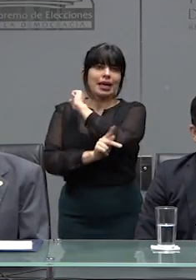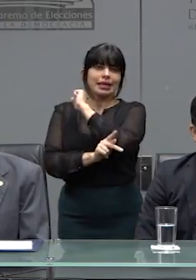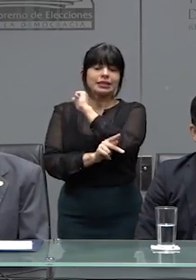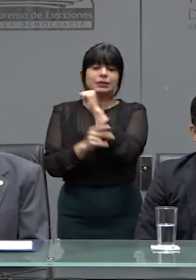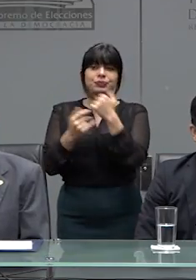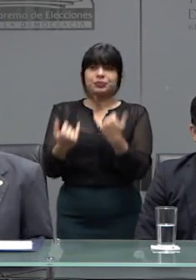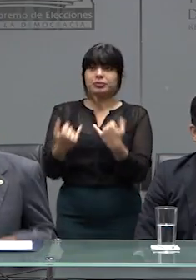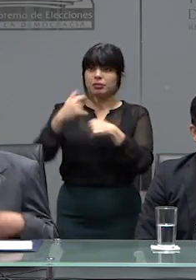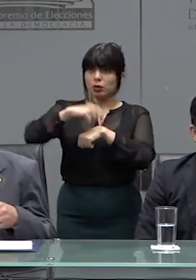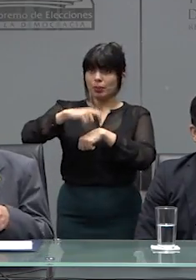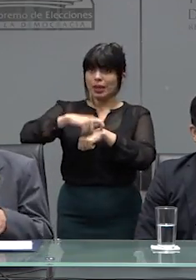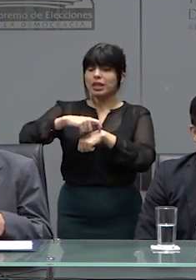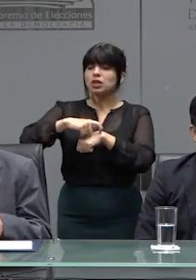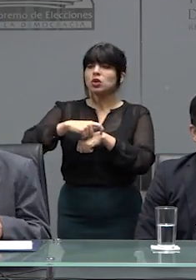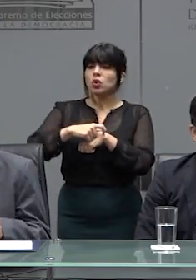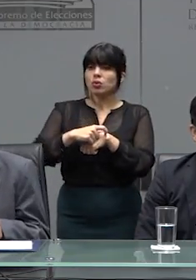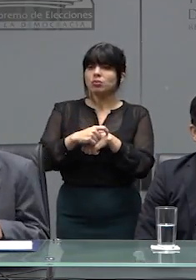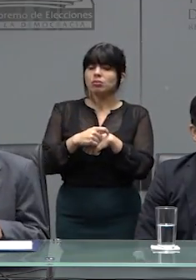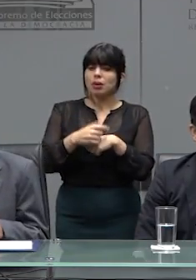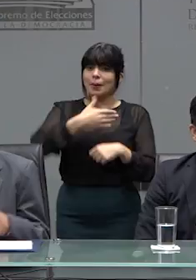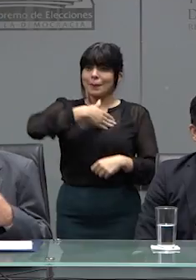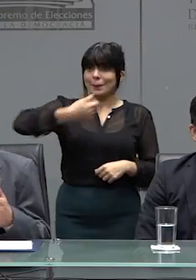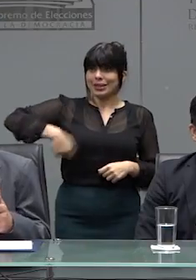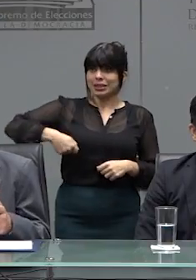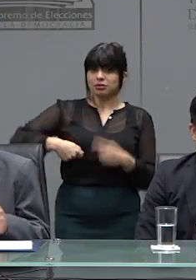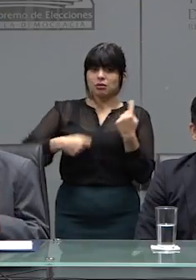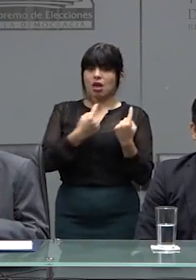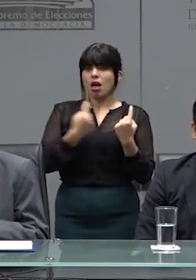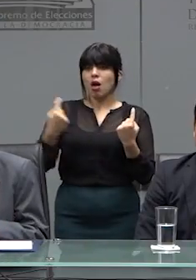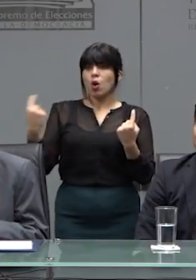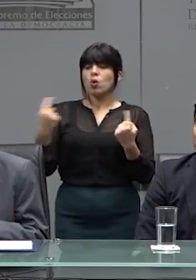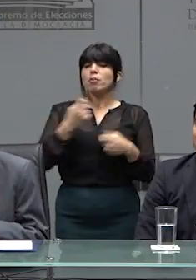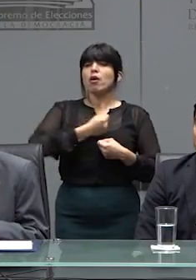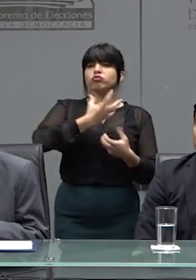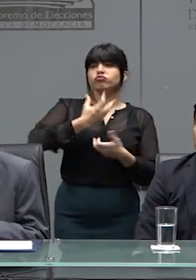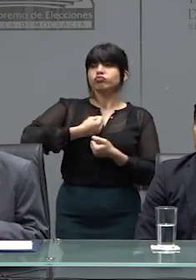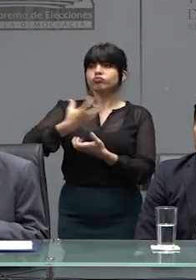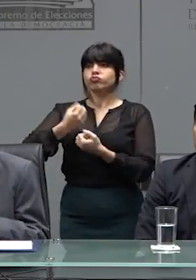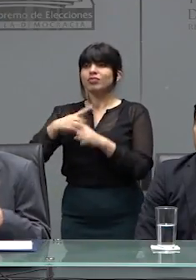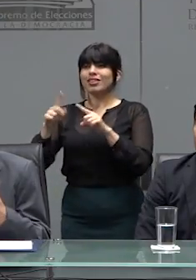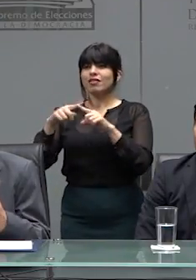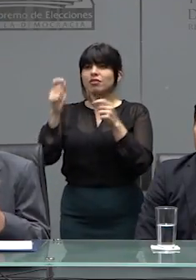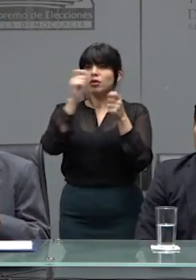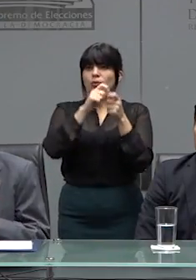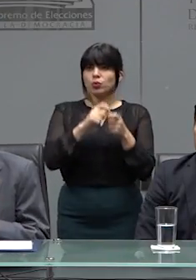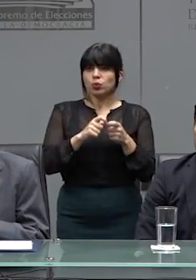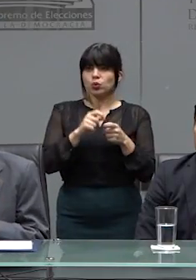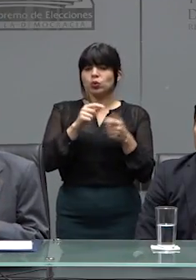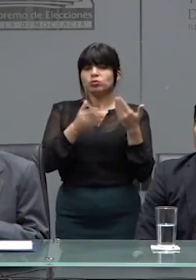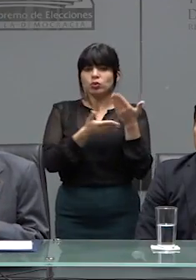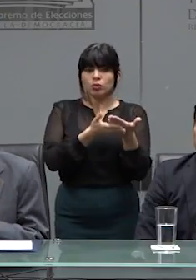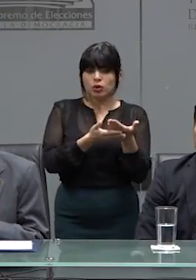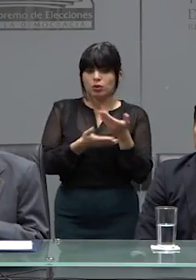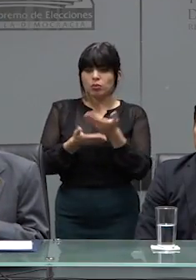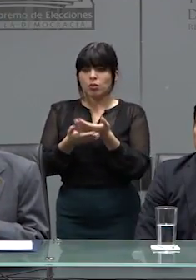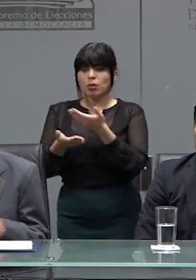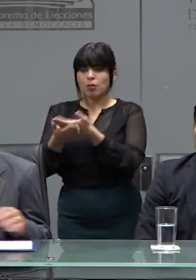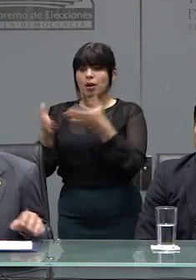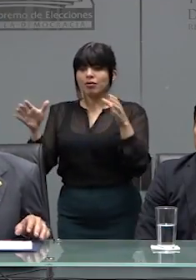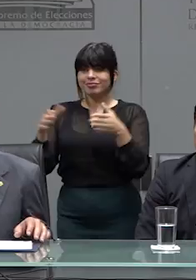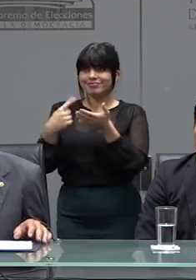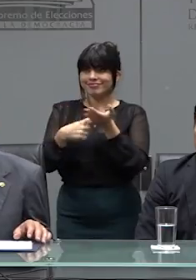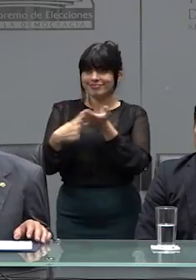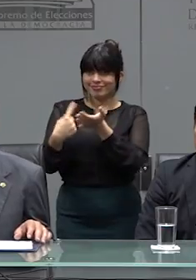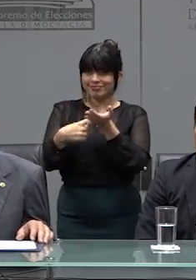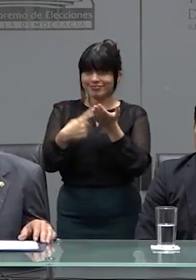esta oportunidad, cada uno de los presidentes se referirá a los puntos que introdujo a la agenda de